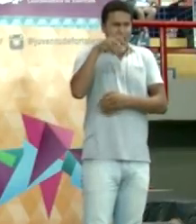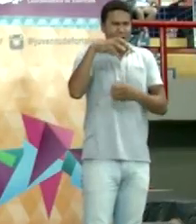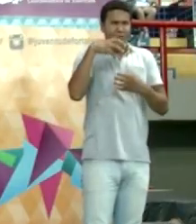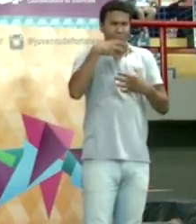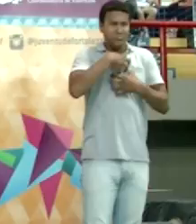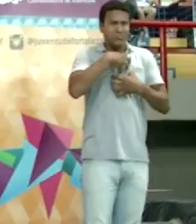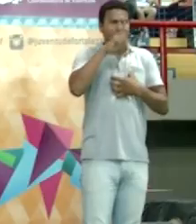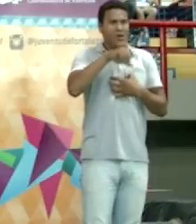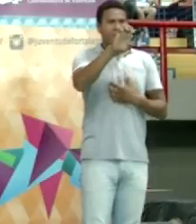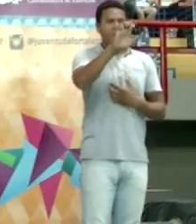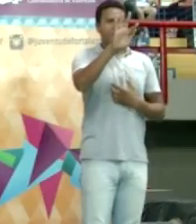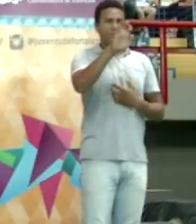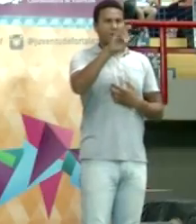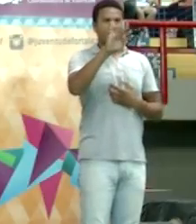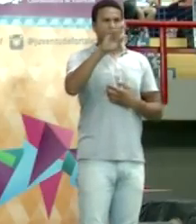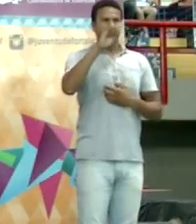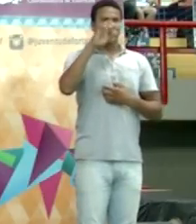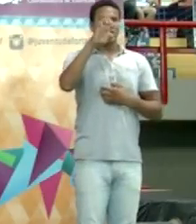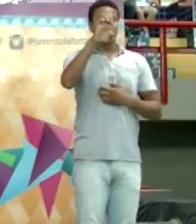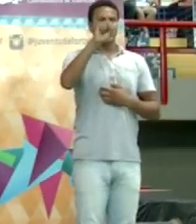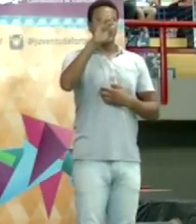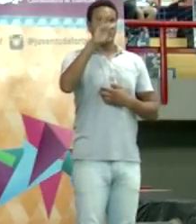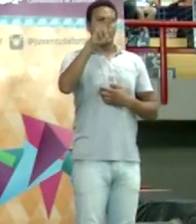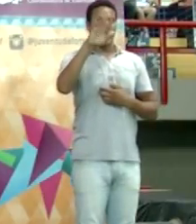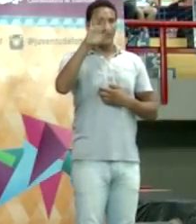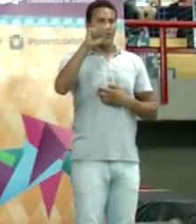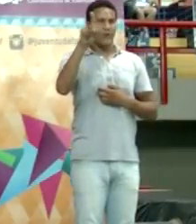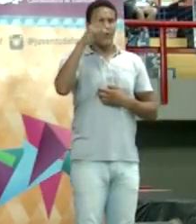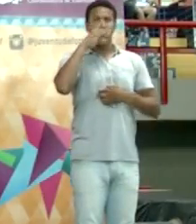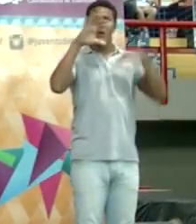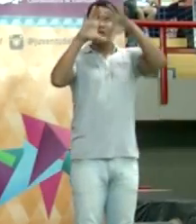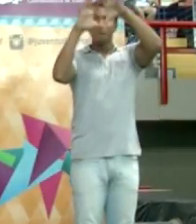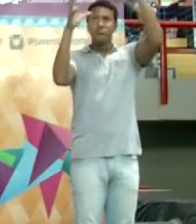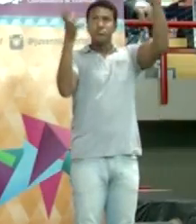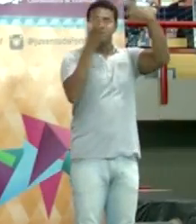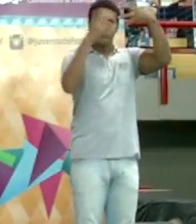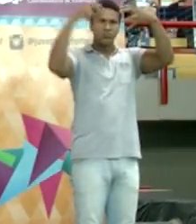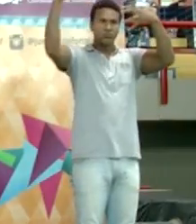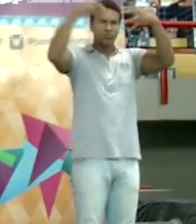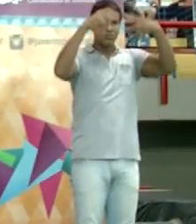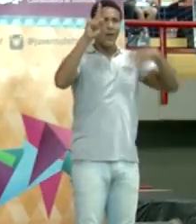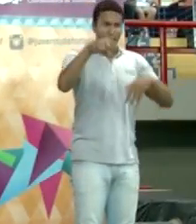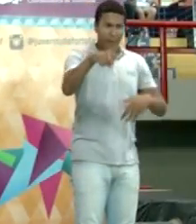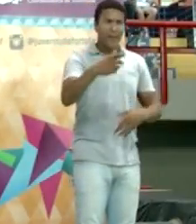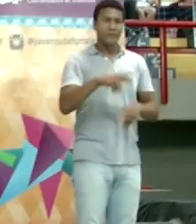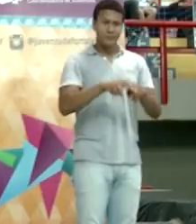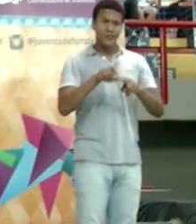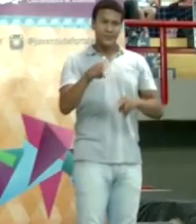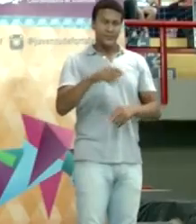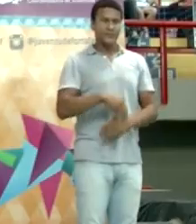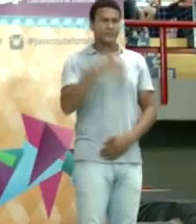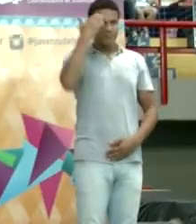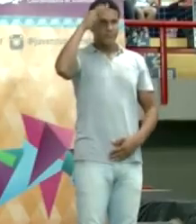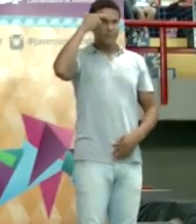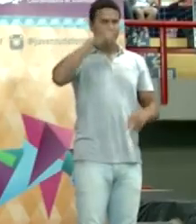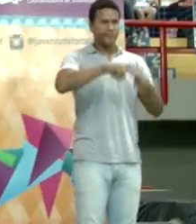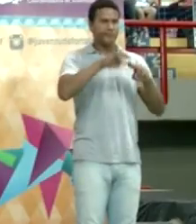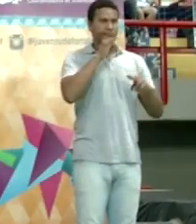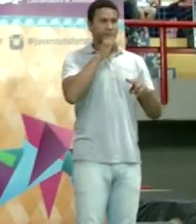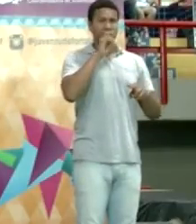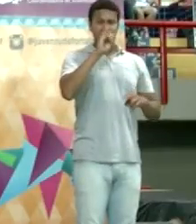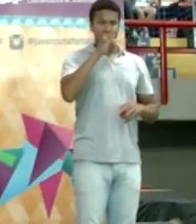funciona como se fosse o meu cobertor de efeito estufa, o meu cobertor de CO2. Então, ter o